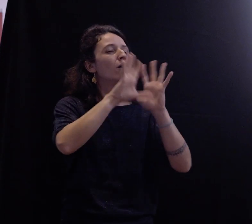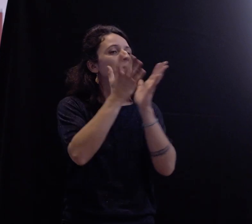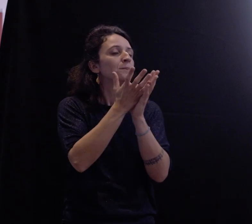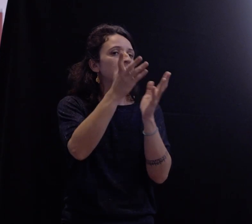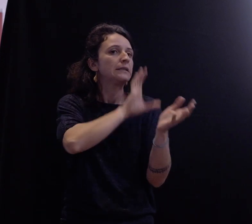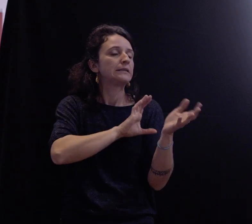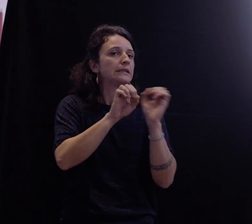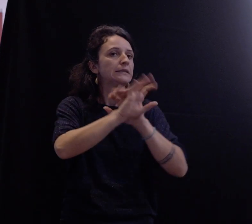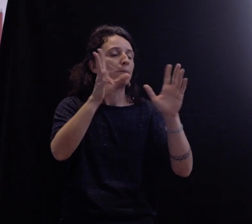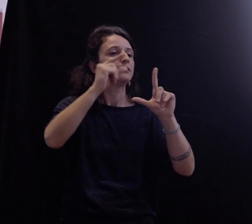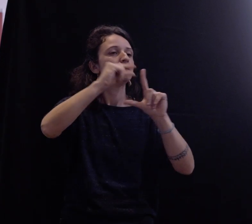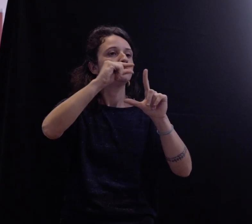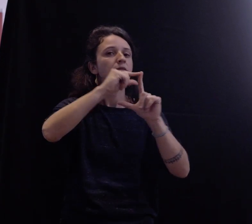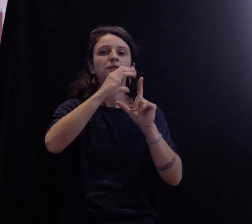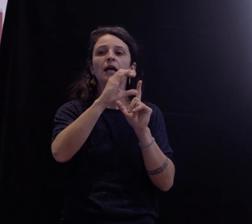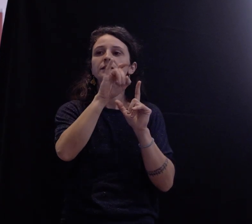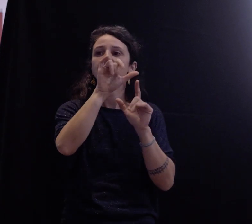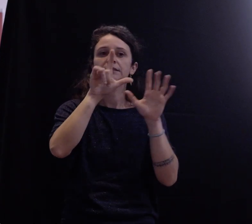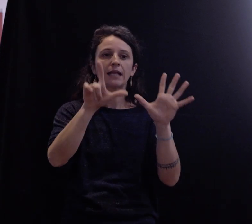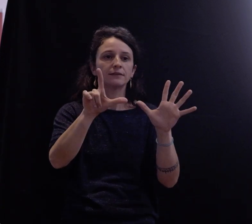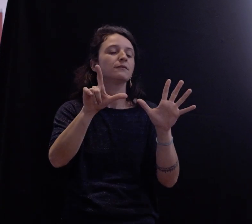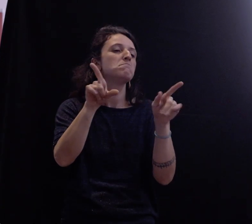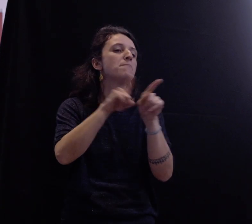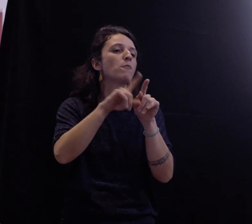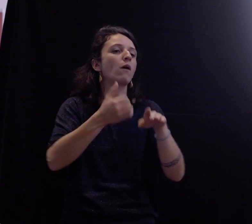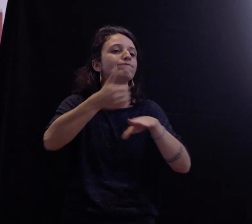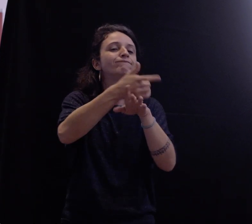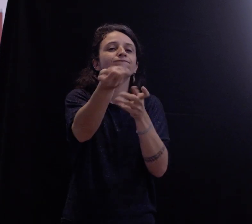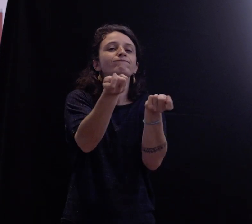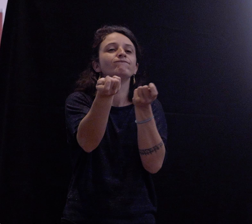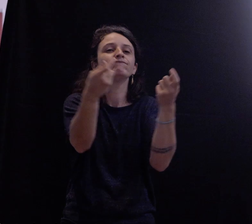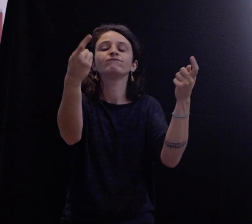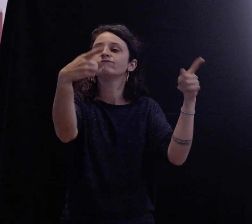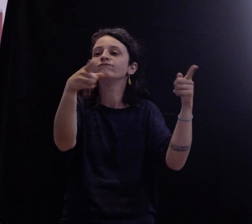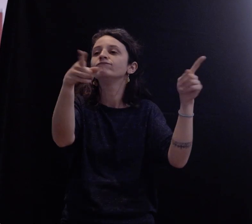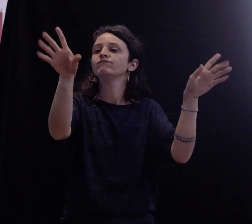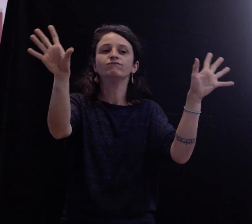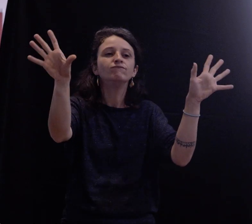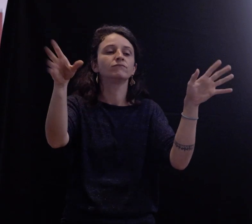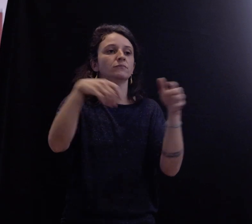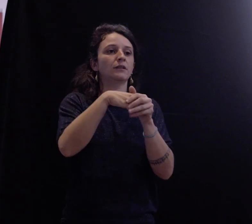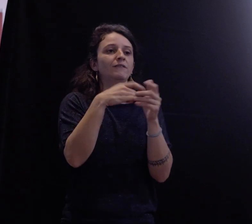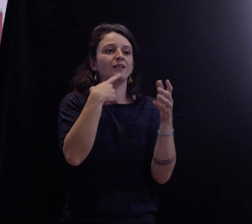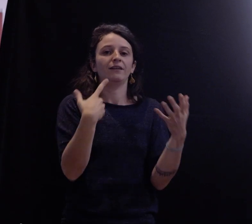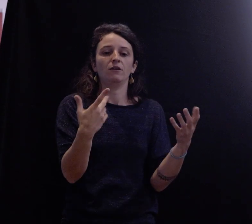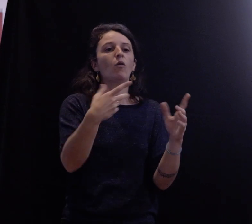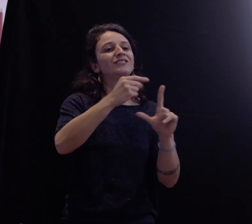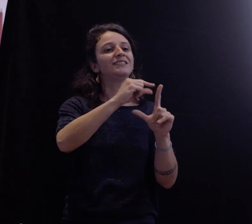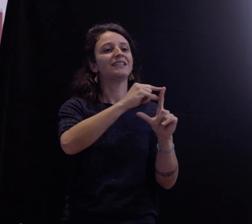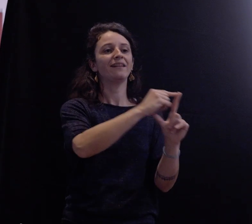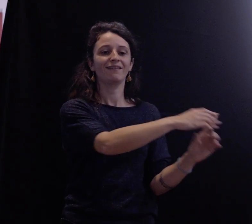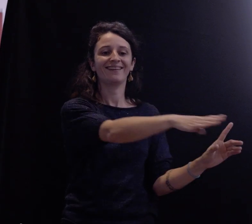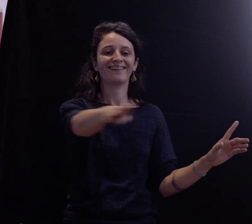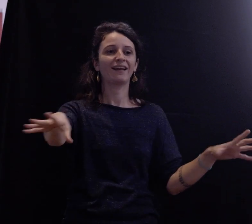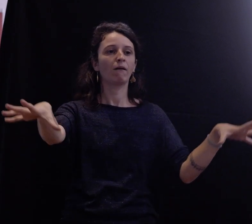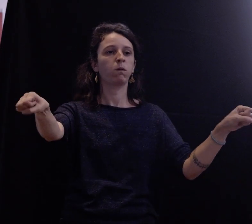CHD7, c'est un peu comme un chef d'orchestre. Il sert à allumer ou à éteindre les autres gènes. C'est une espèce